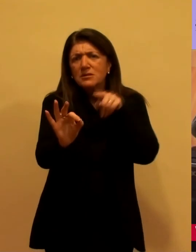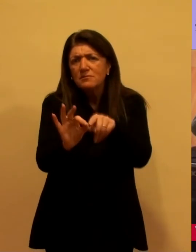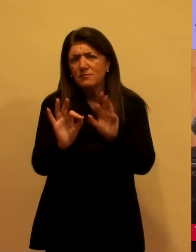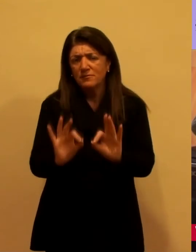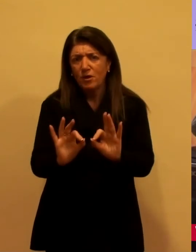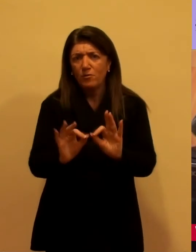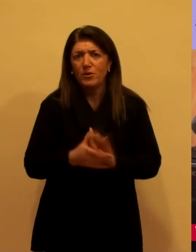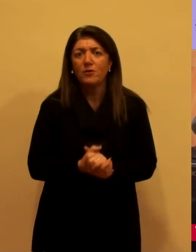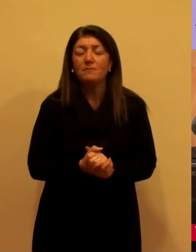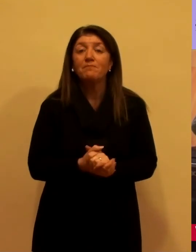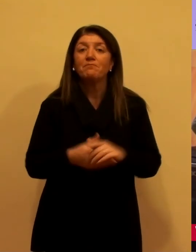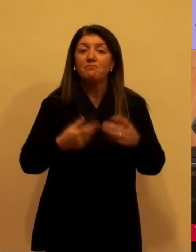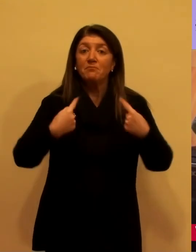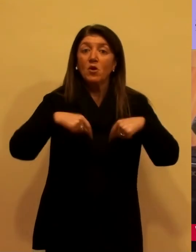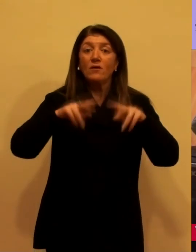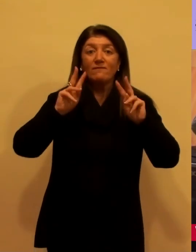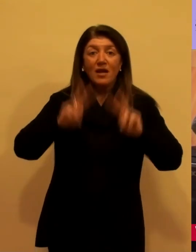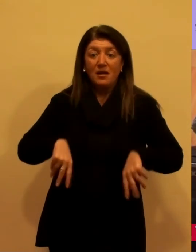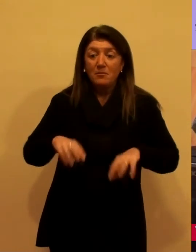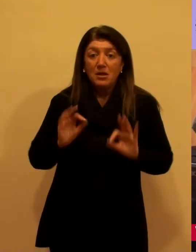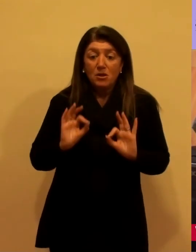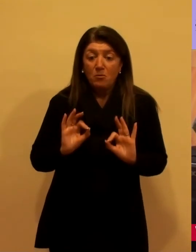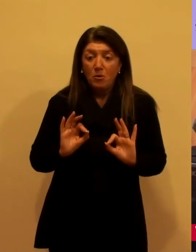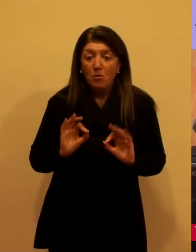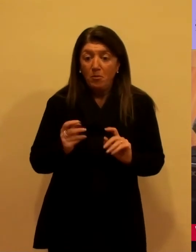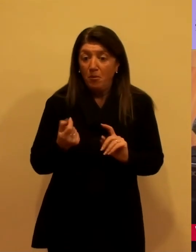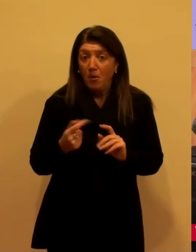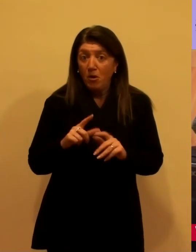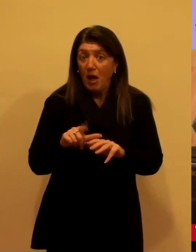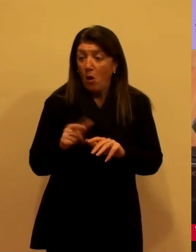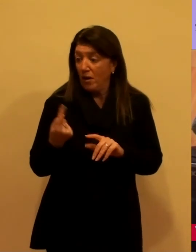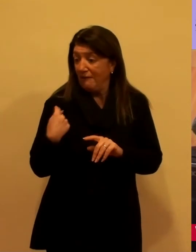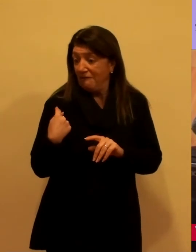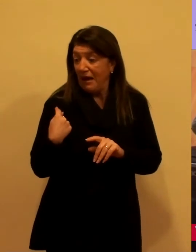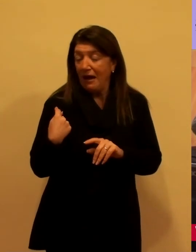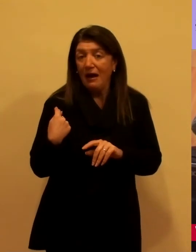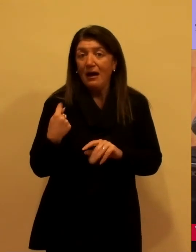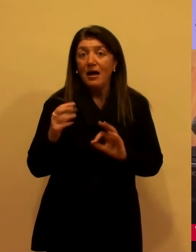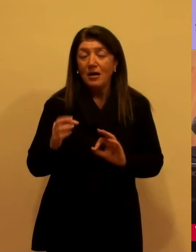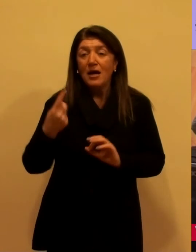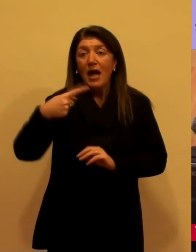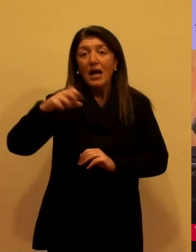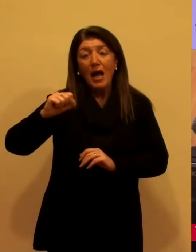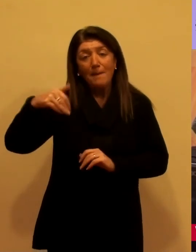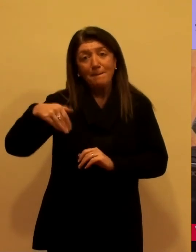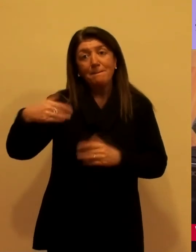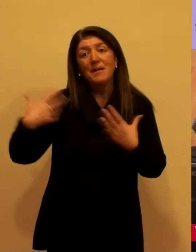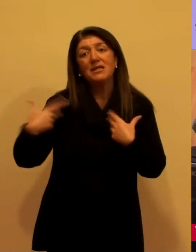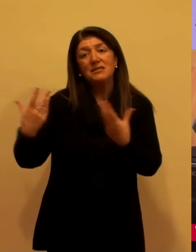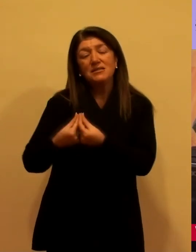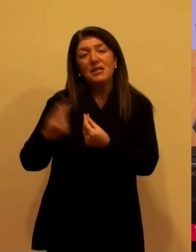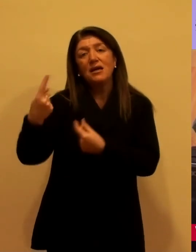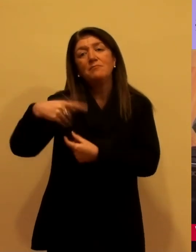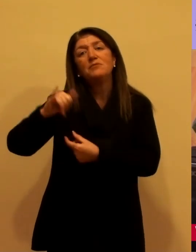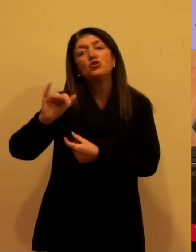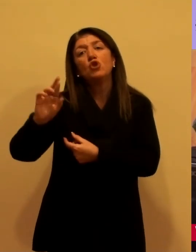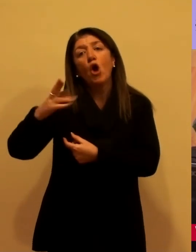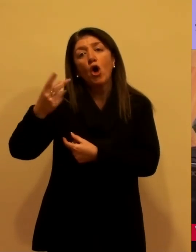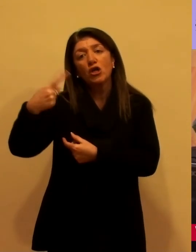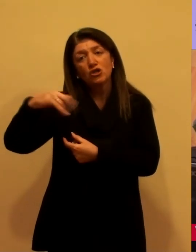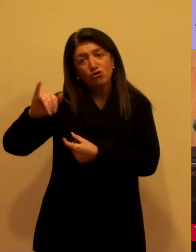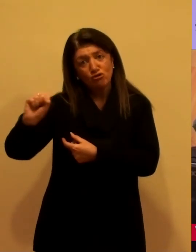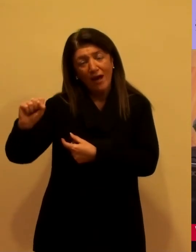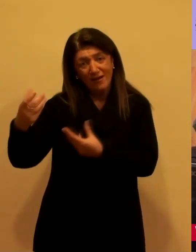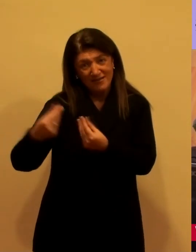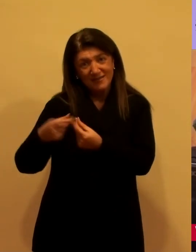reduci da un'esperienza fatta giusto poche ore fa proprio alla GAM, proprio con Giorgia, che ci ha